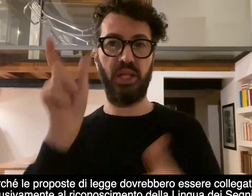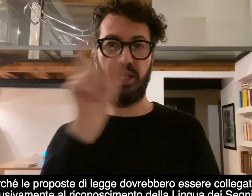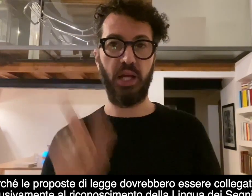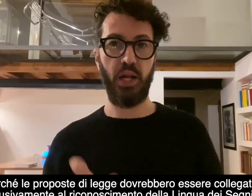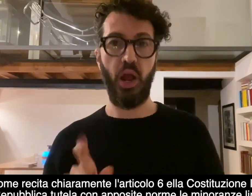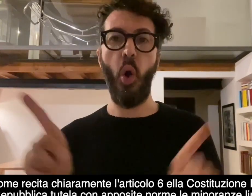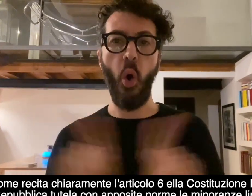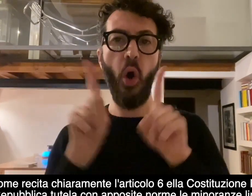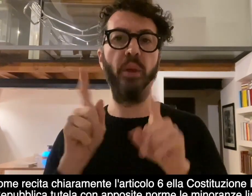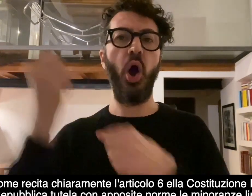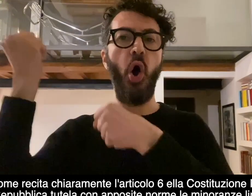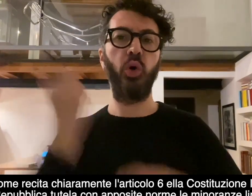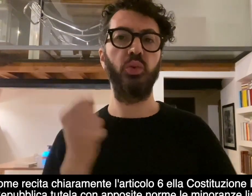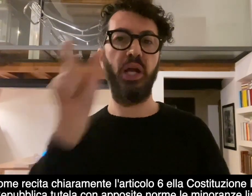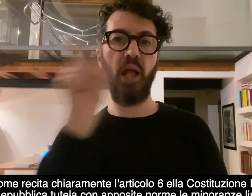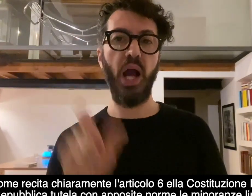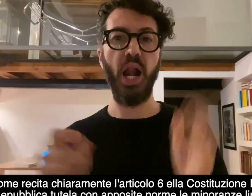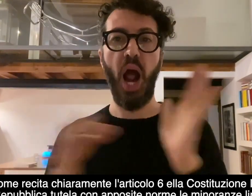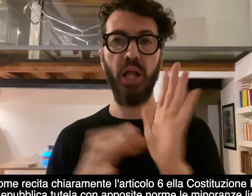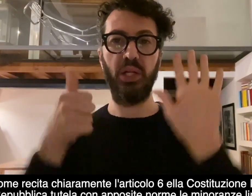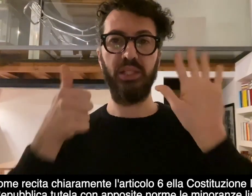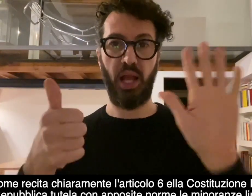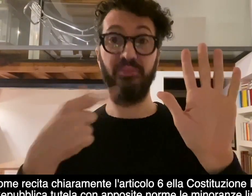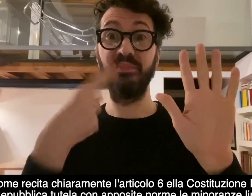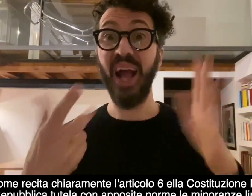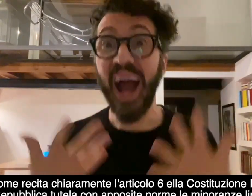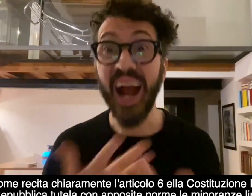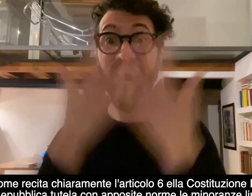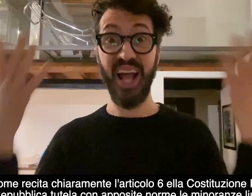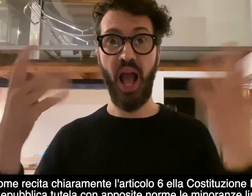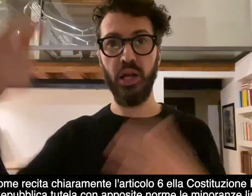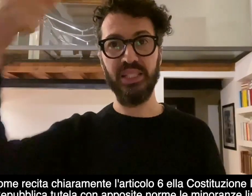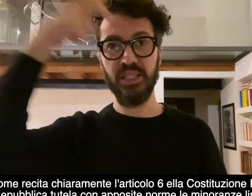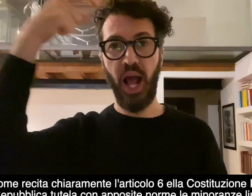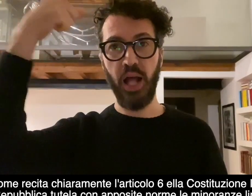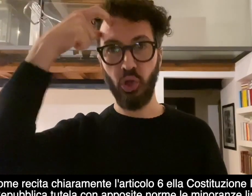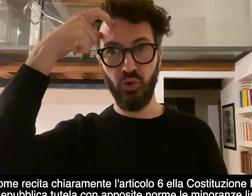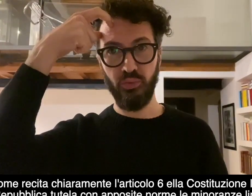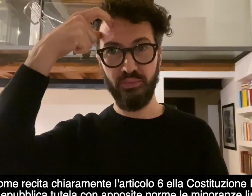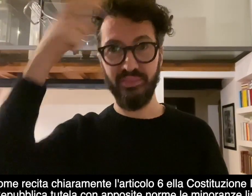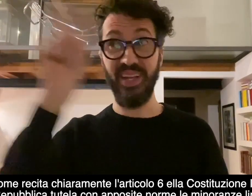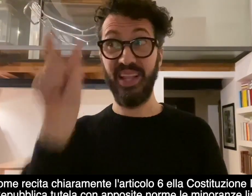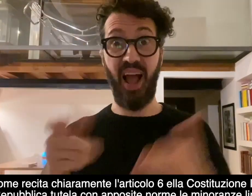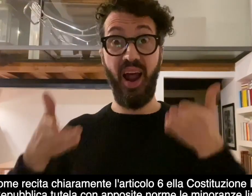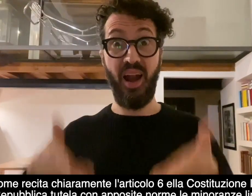della lingua dei segni italiana come recita chiaramente l'articolo 6 della costituzione italiana la repubblica